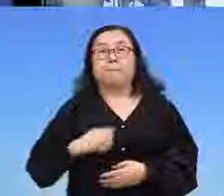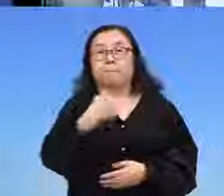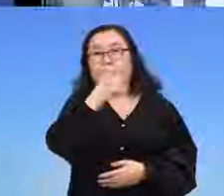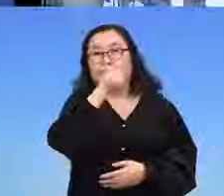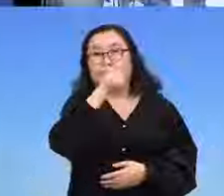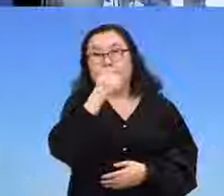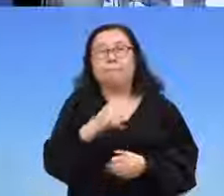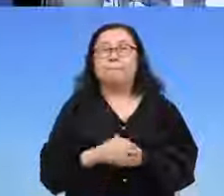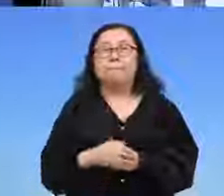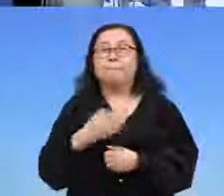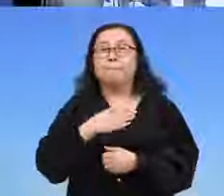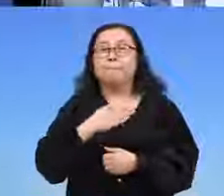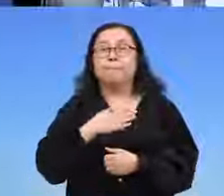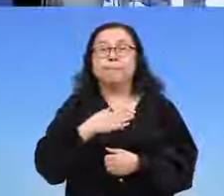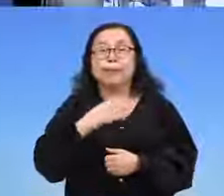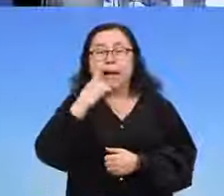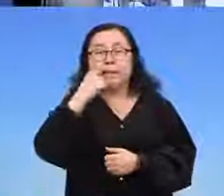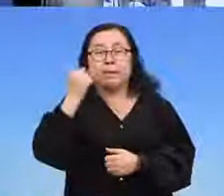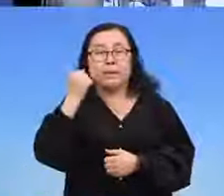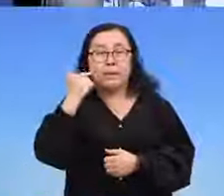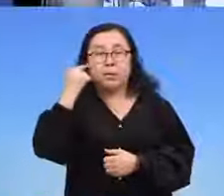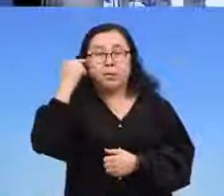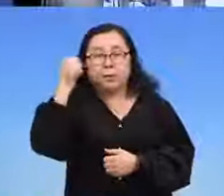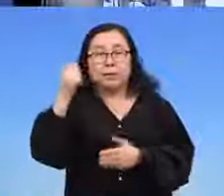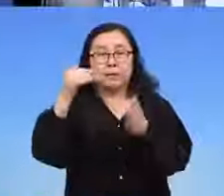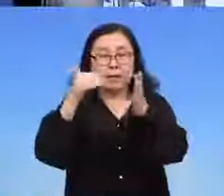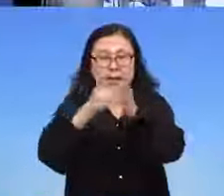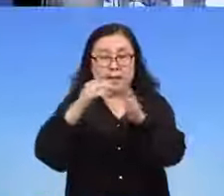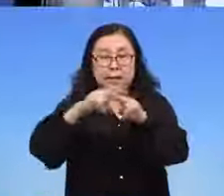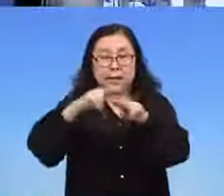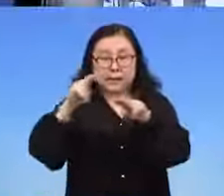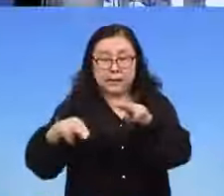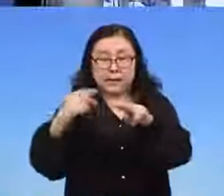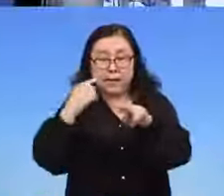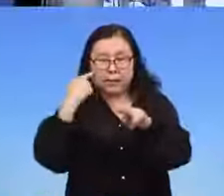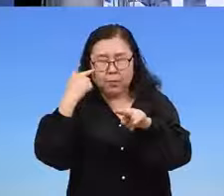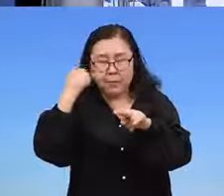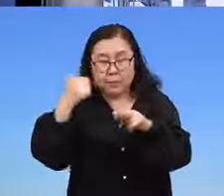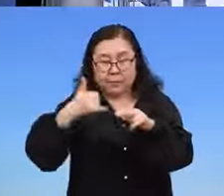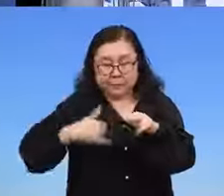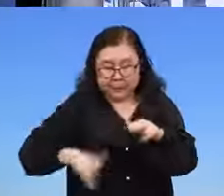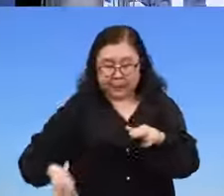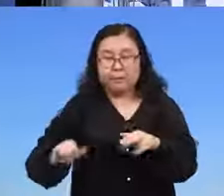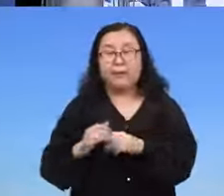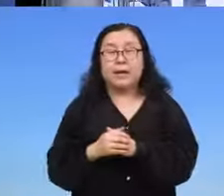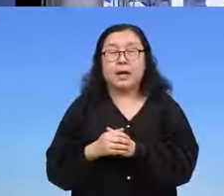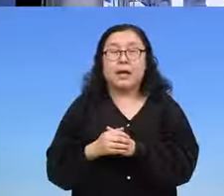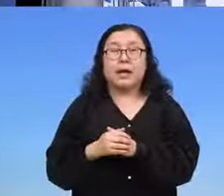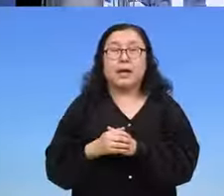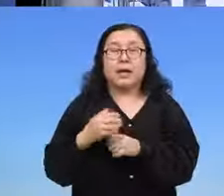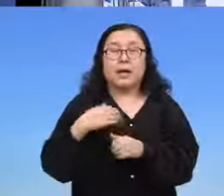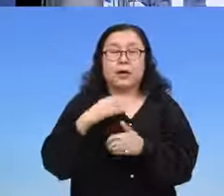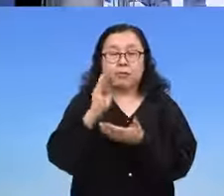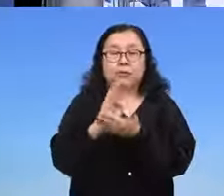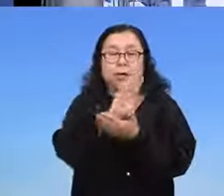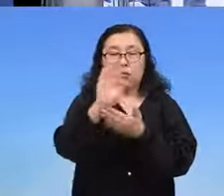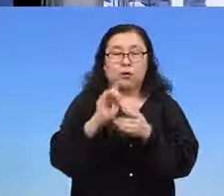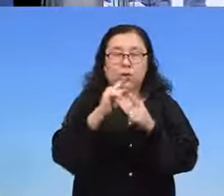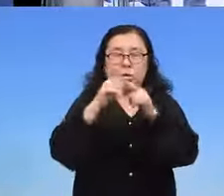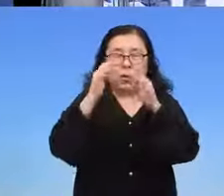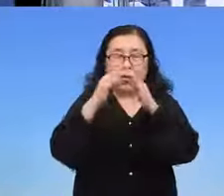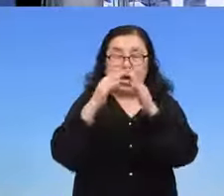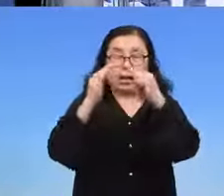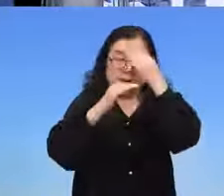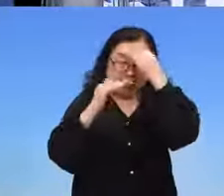이렇게 자기를 소개합니다. 저는 아버지가 목사님이셨던 은퇴 목사 자녀입니다. 분당 우리 교회 성도는